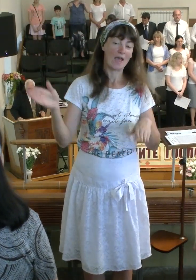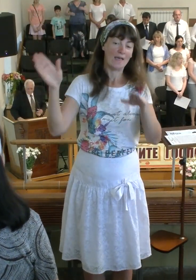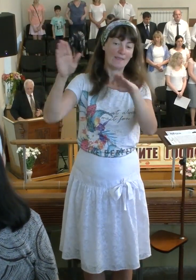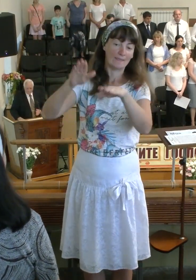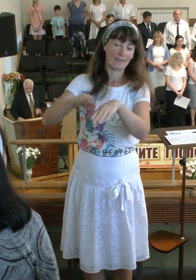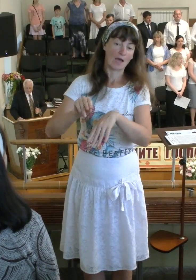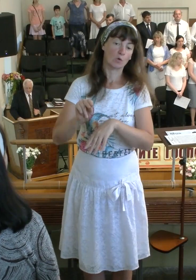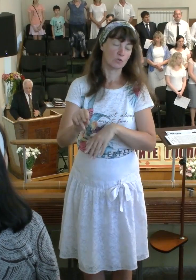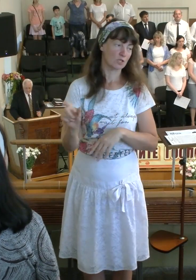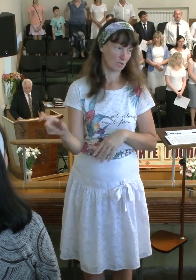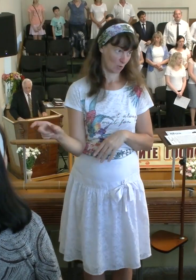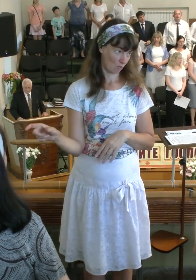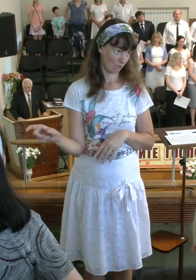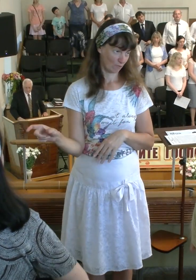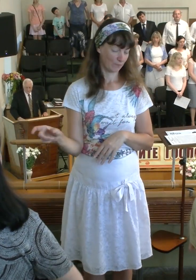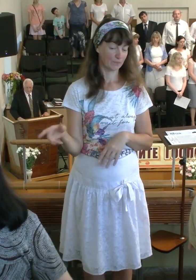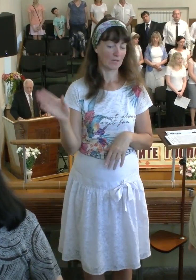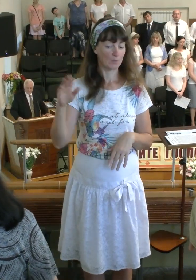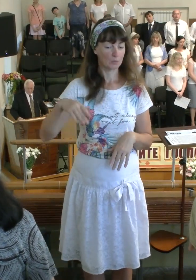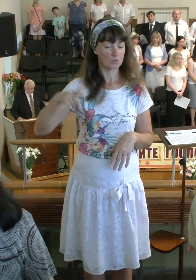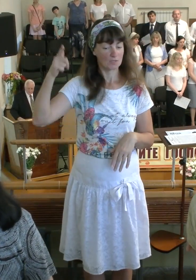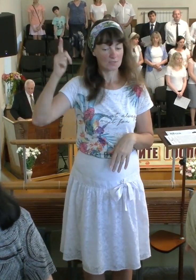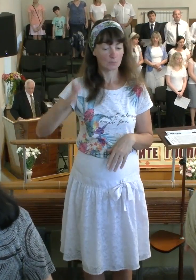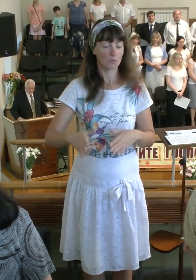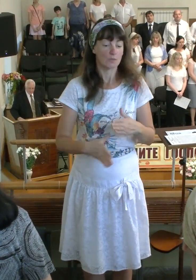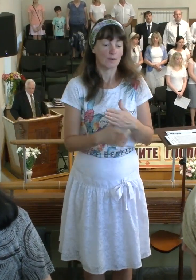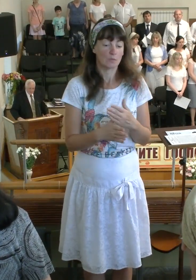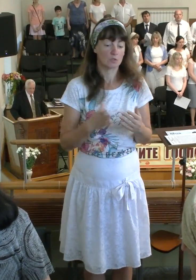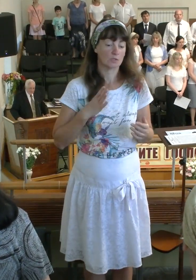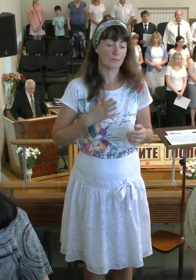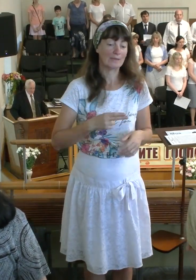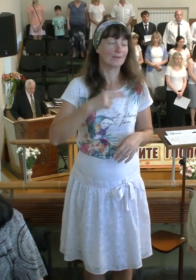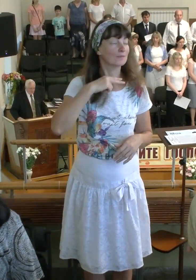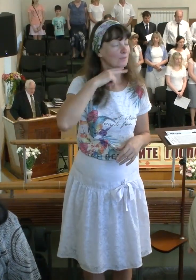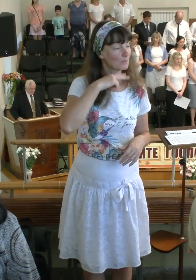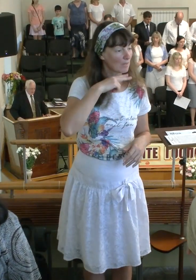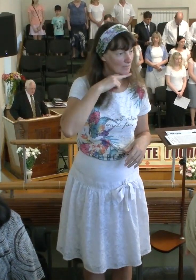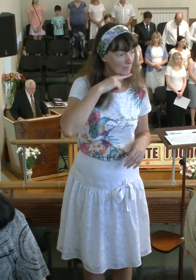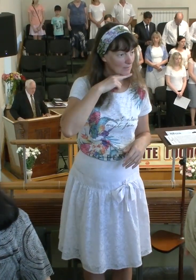И пусть Господь поможет нам быть внимательными,